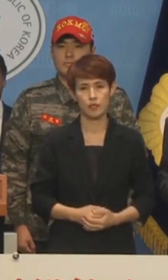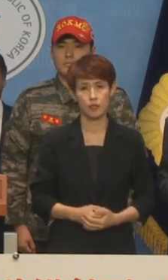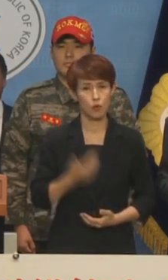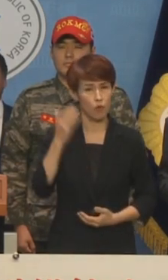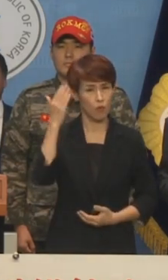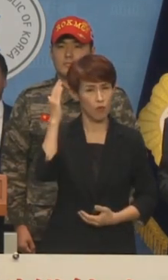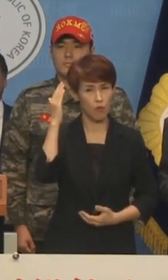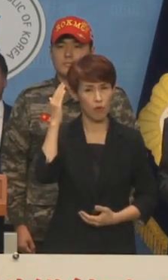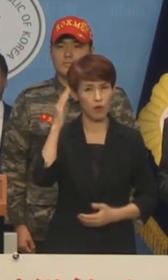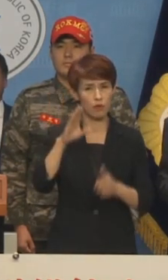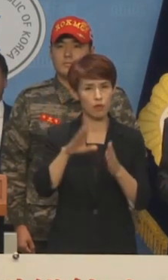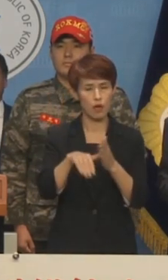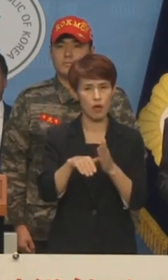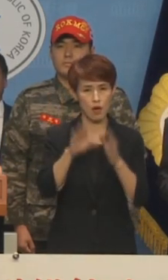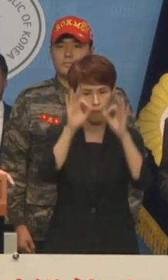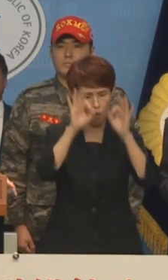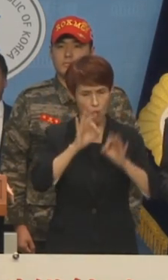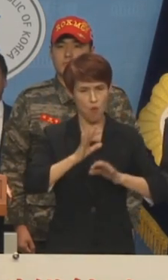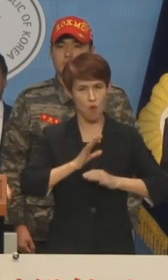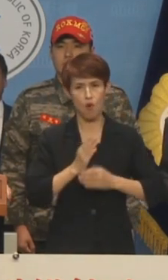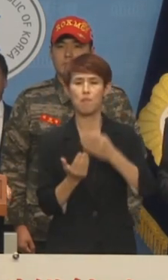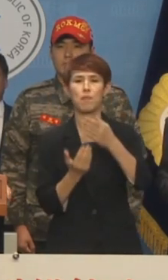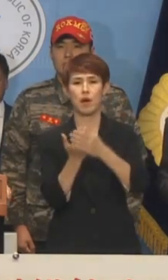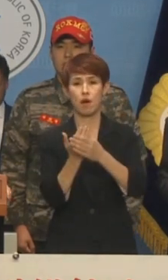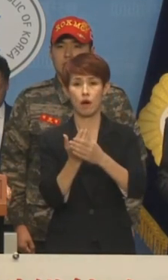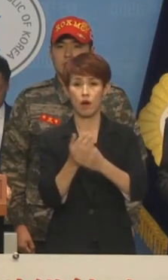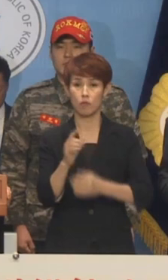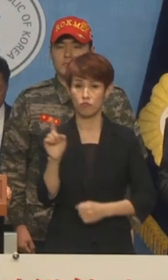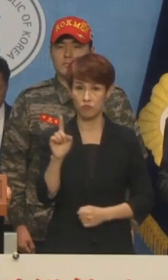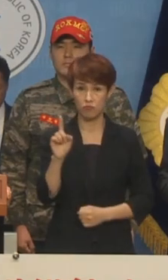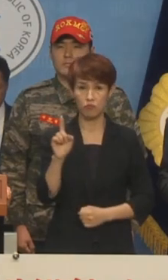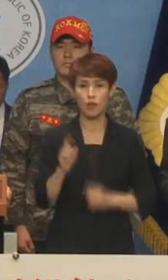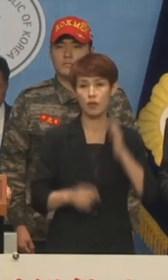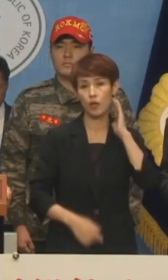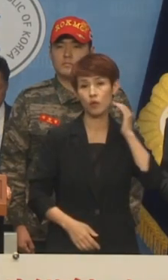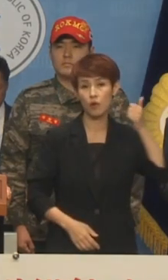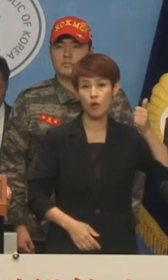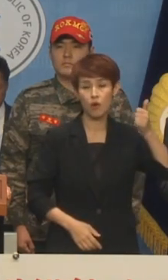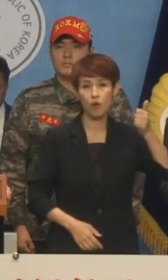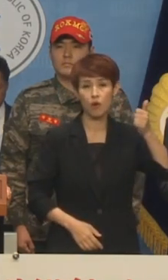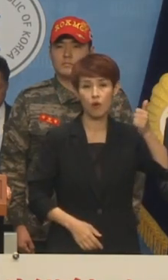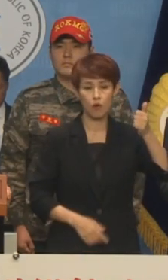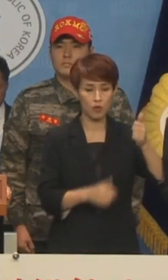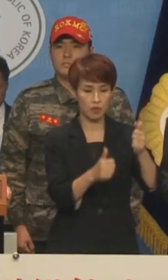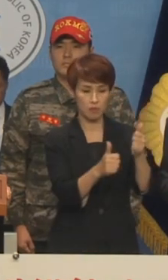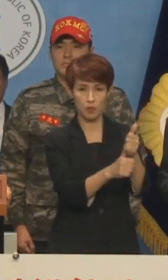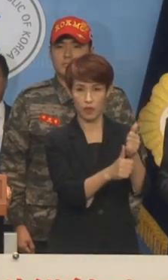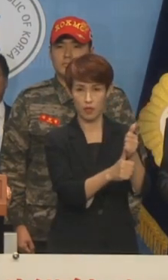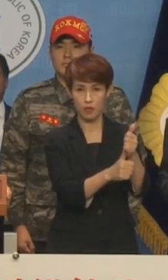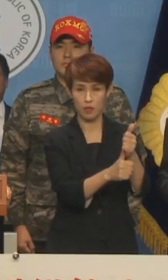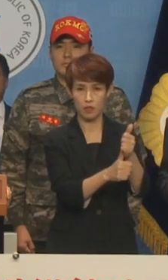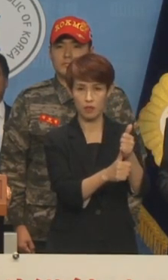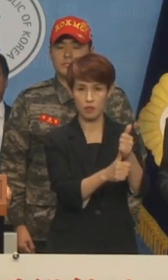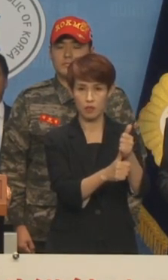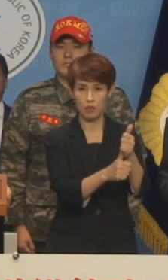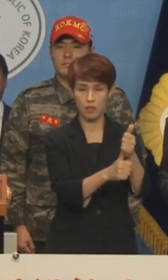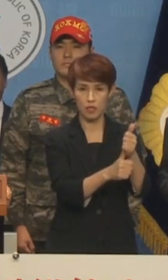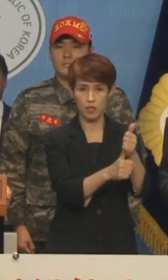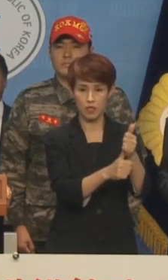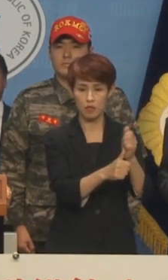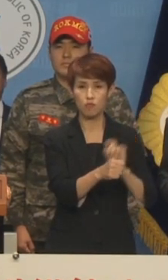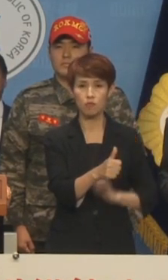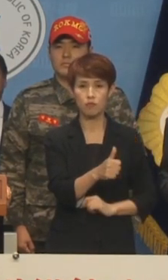놀라운 정황들도 더 드러났는데 대통령실 공직기강 비서관이 이 최혜병 사망 사건의